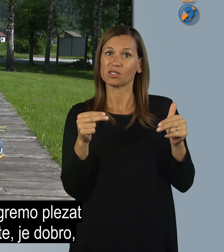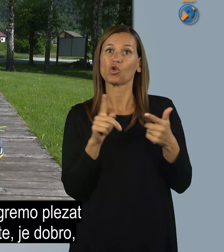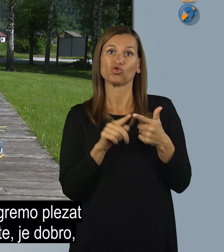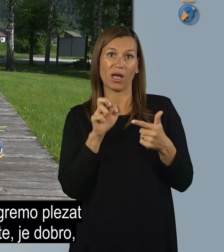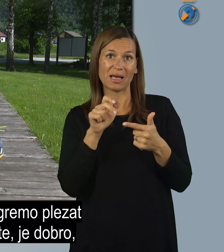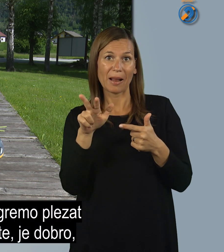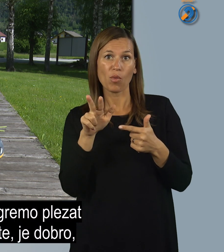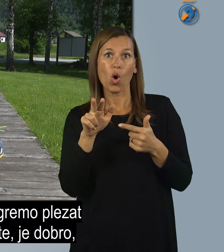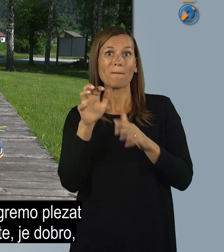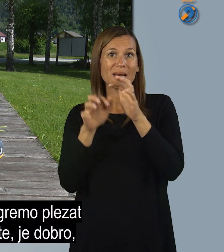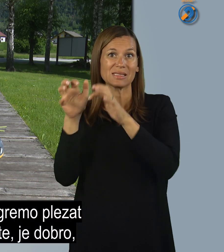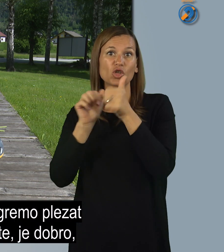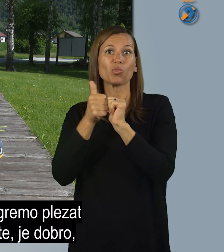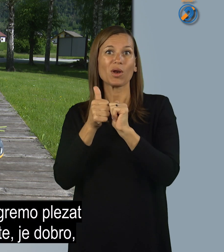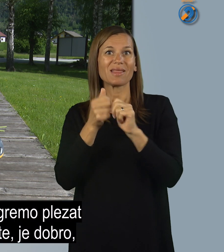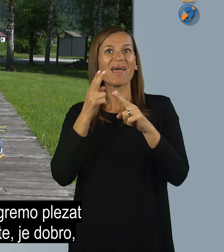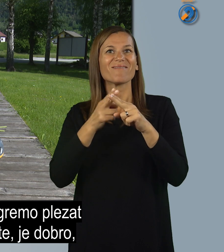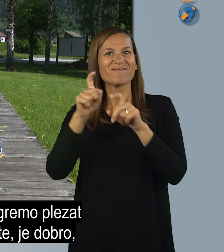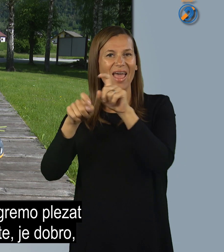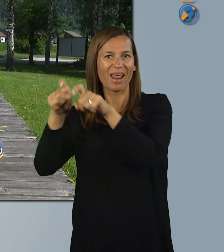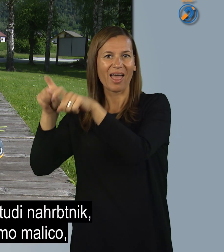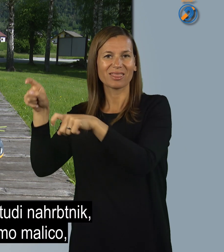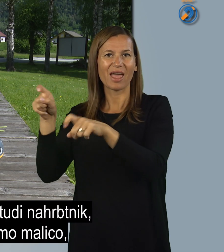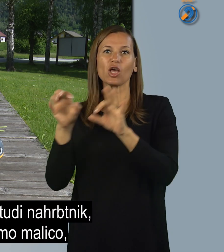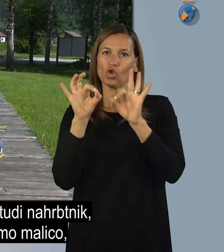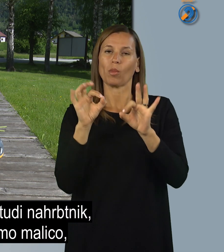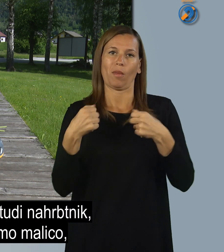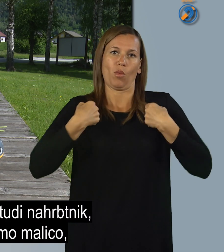če gremo plezati te športne ferate, je fino, da imamo s sabo